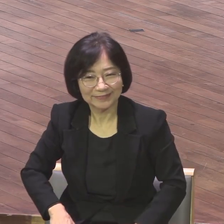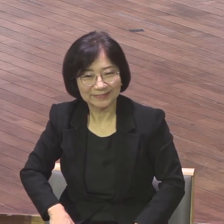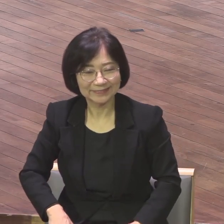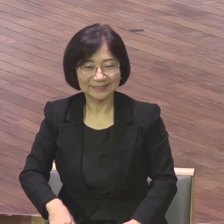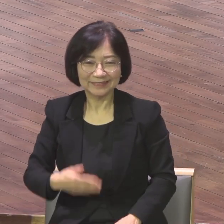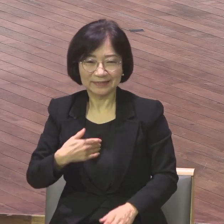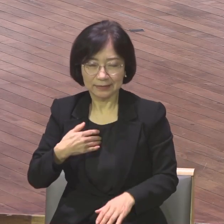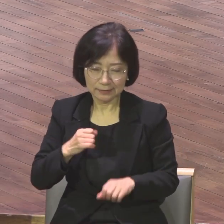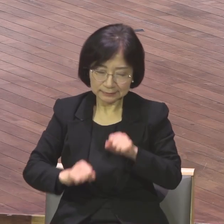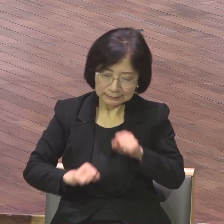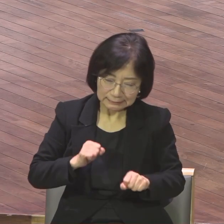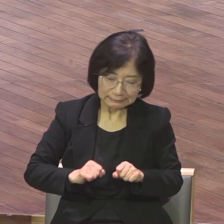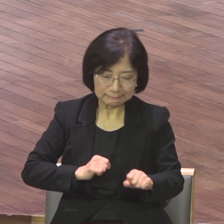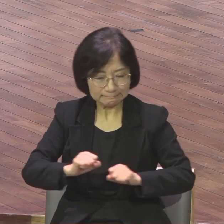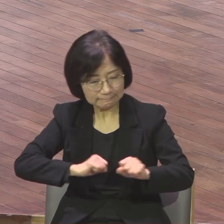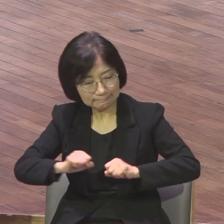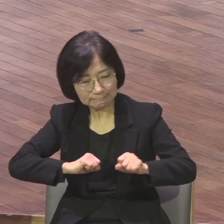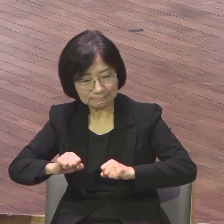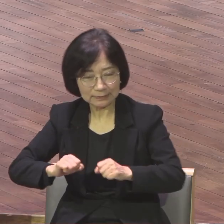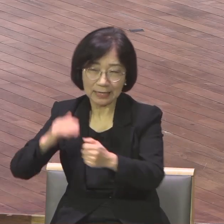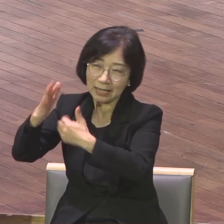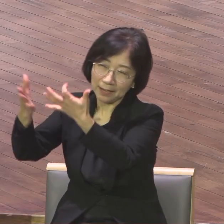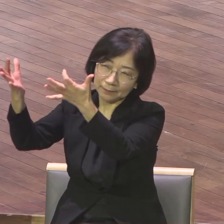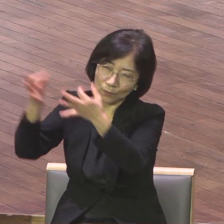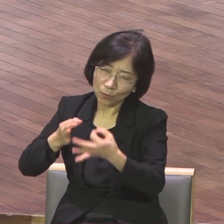앞에서 합당하냐 아니냐.